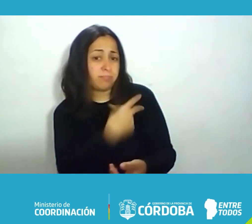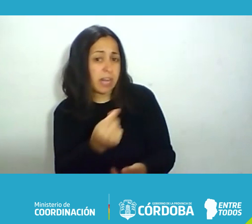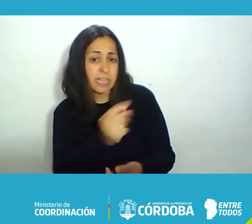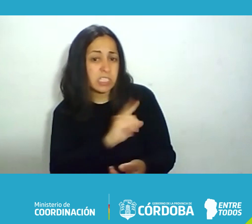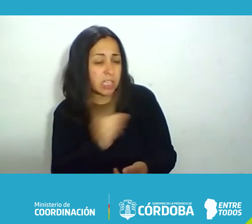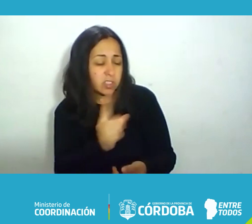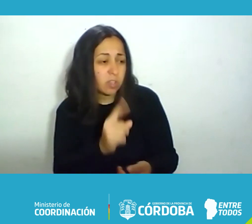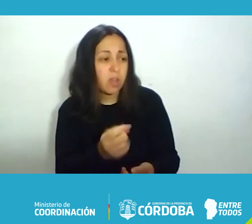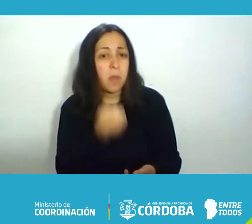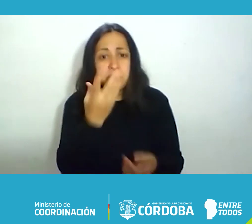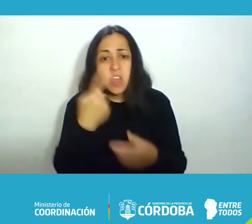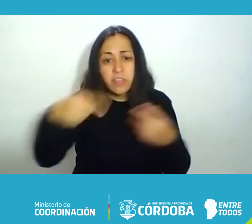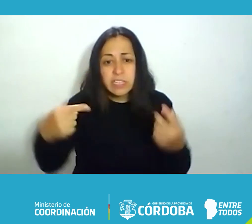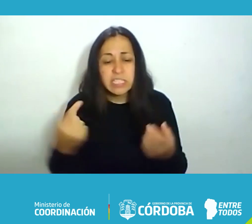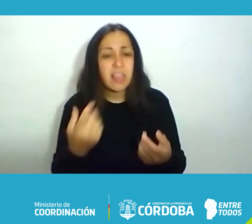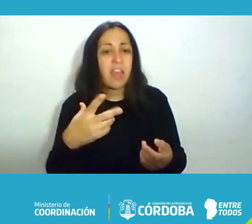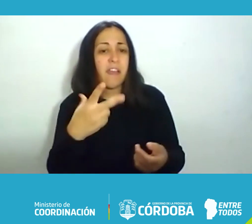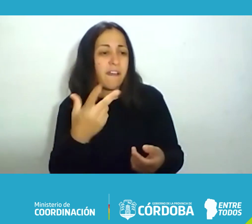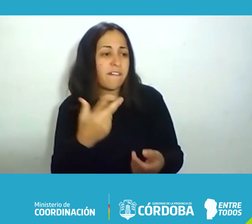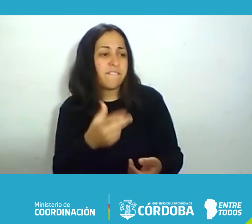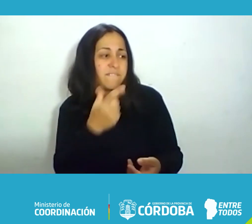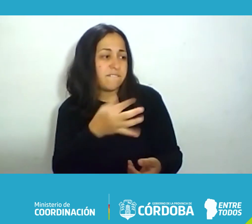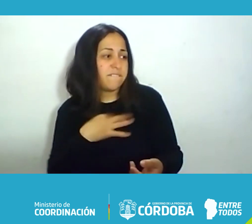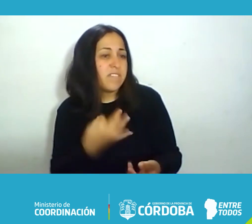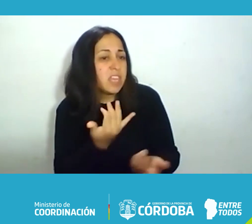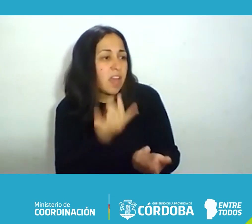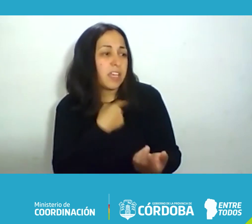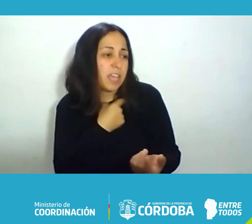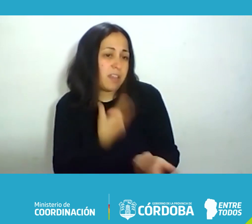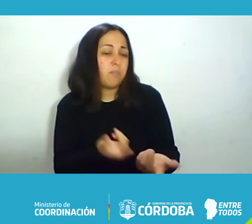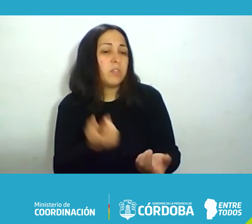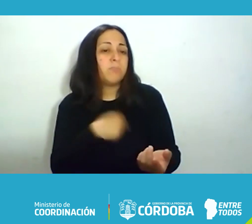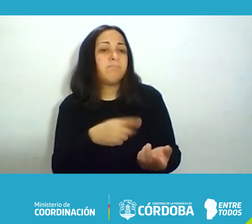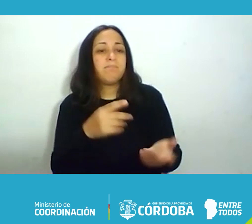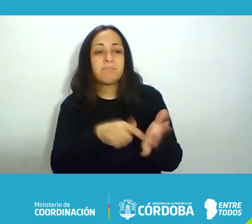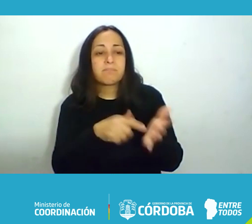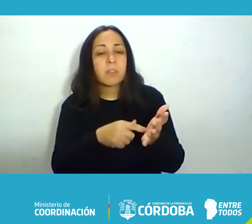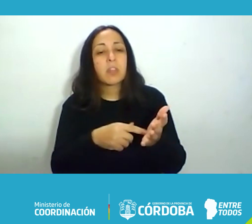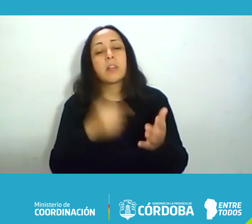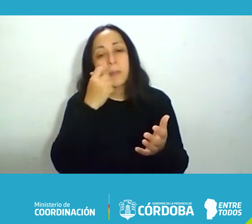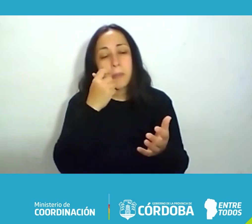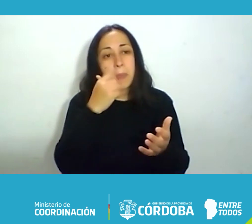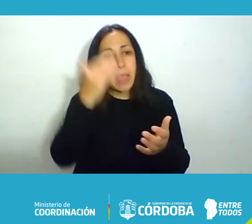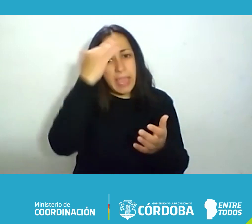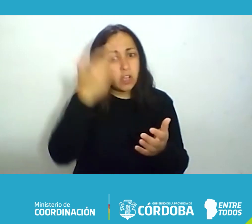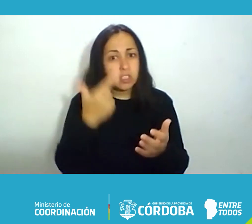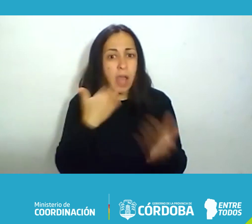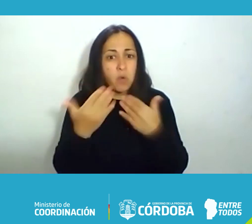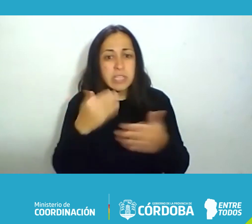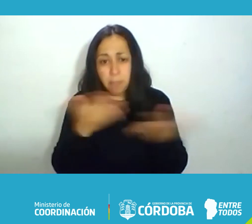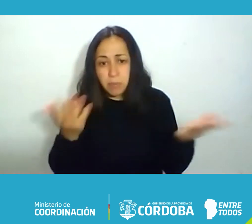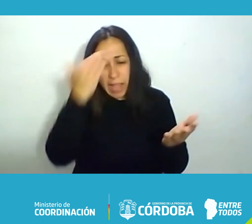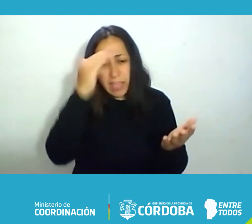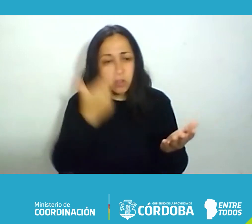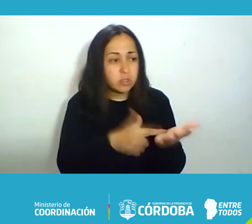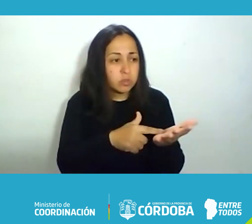recursos, biodiversidad, vida misma. Solicita se aplique el artículo 41 de la Constitución Nacional, Declaración de Constitucionalidad de la Audiencia Pública,